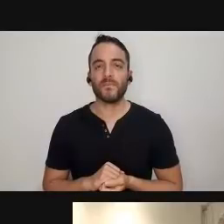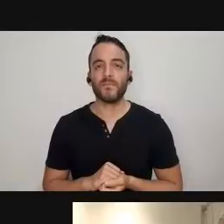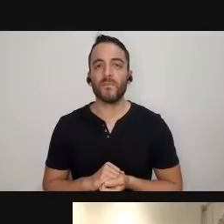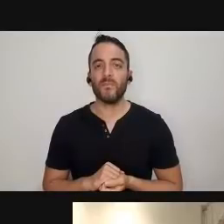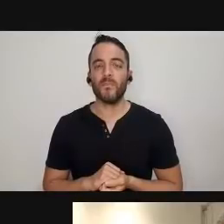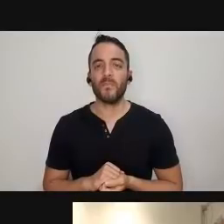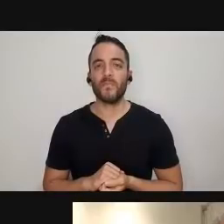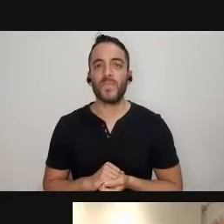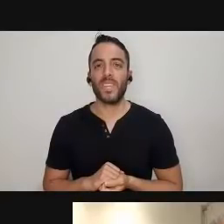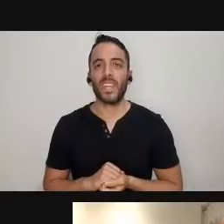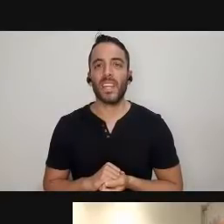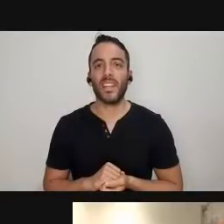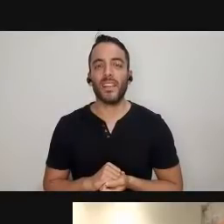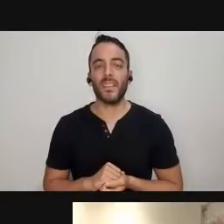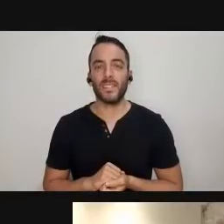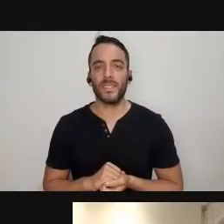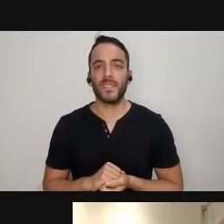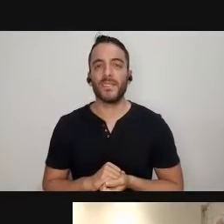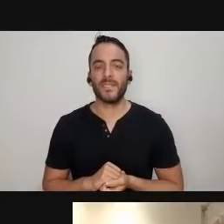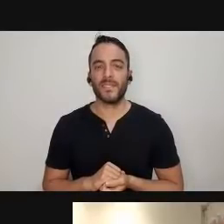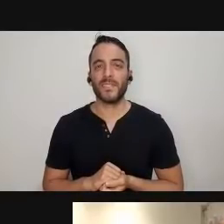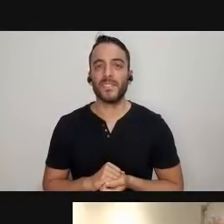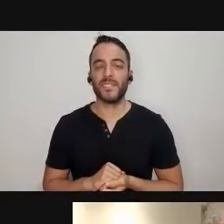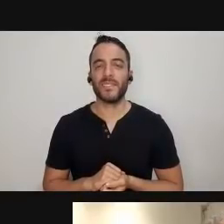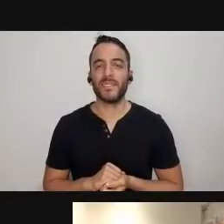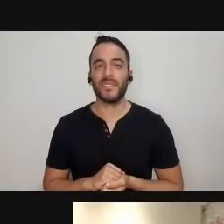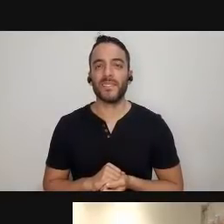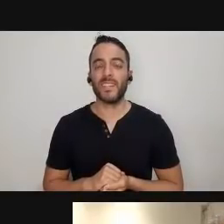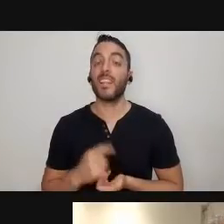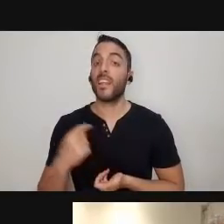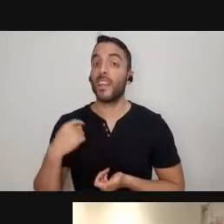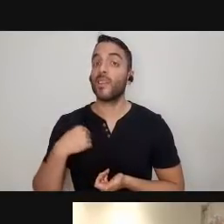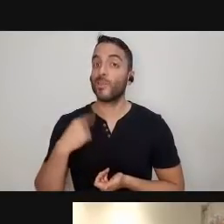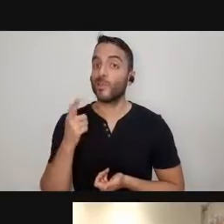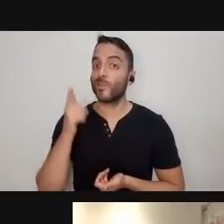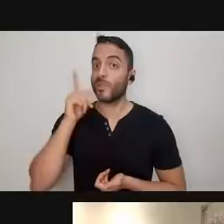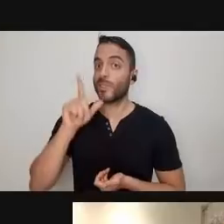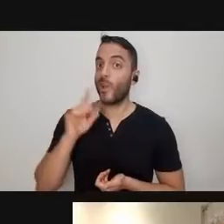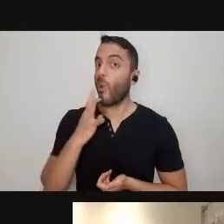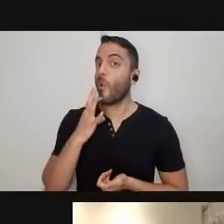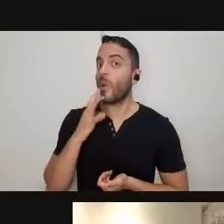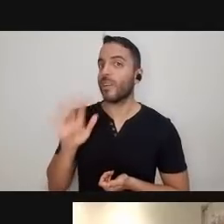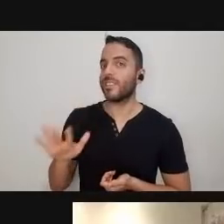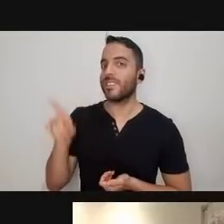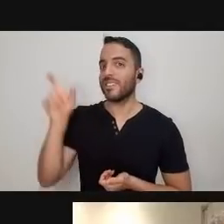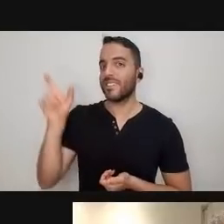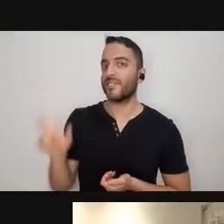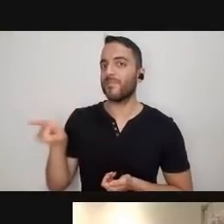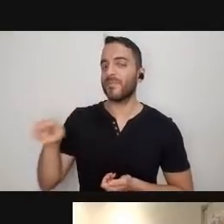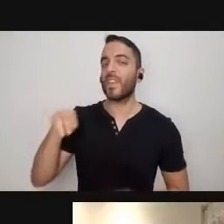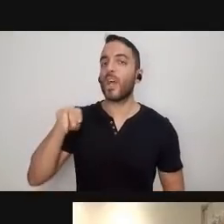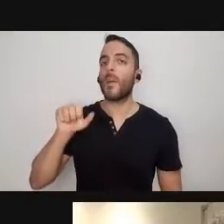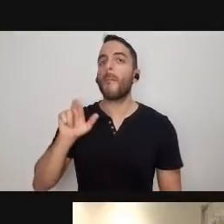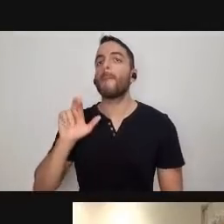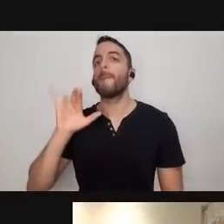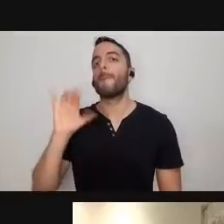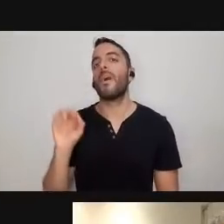Eu tive o prazer, a felicidade de conhecer Mário um dia na casa dele ali